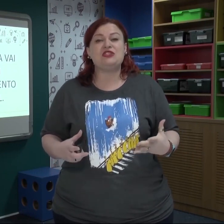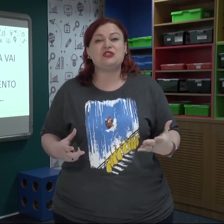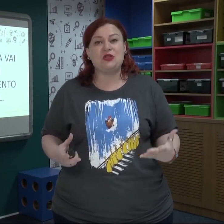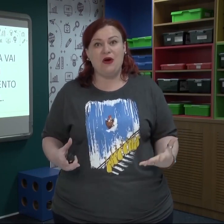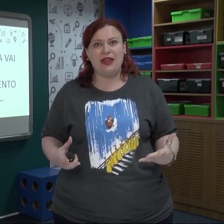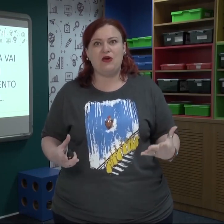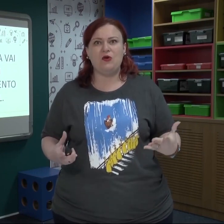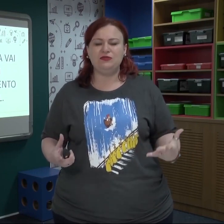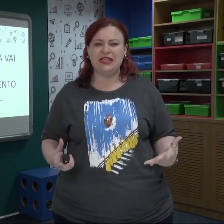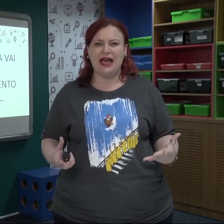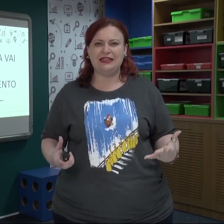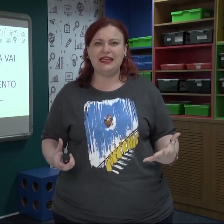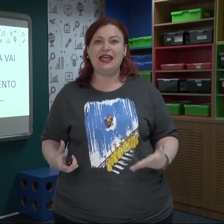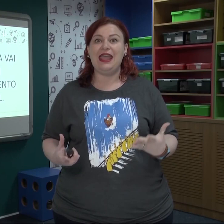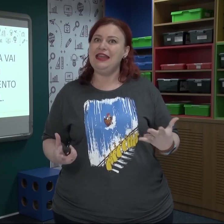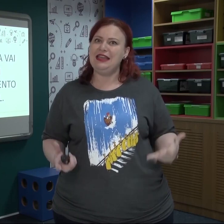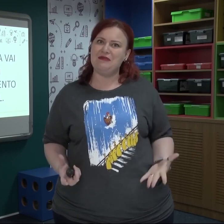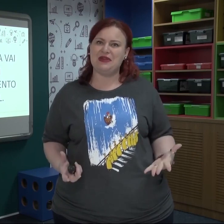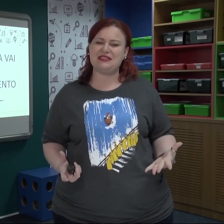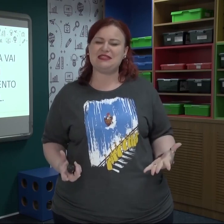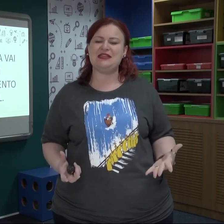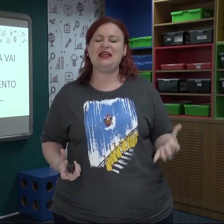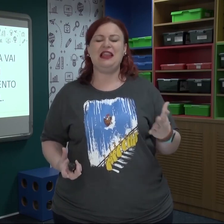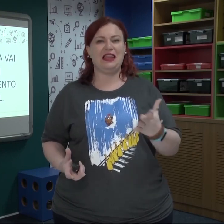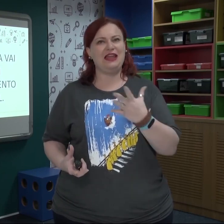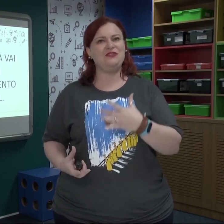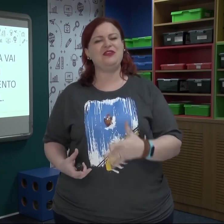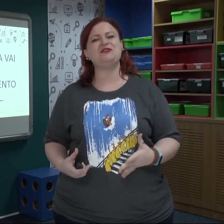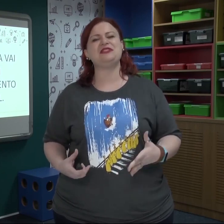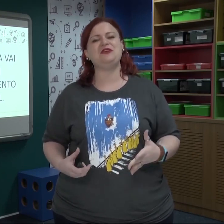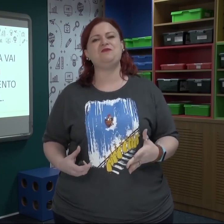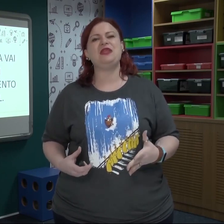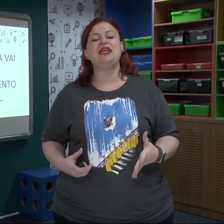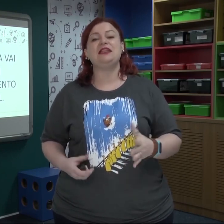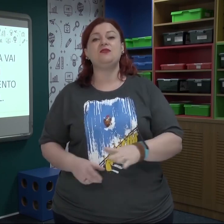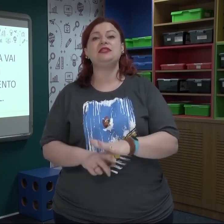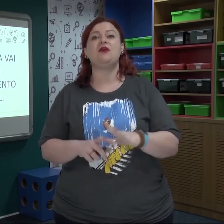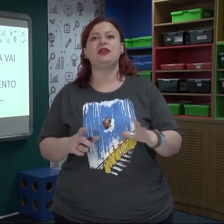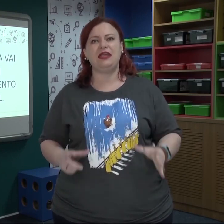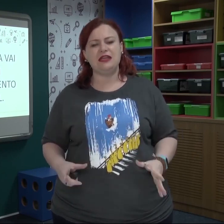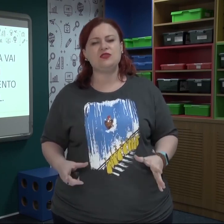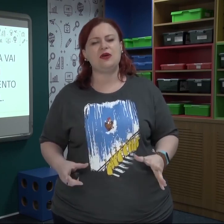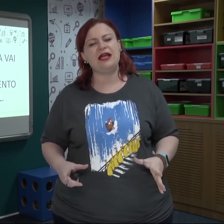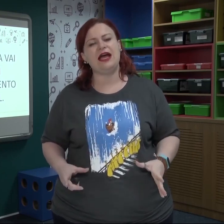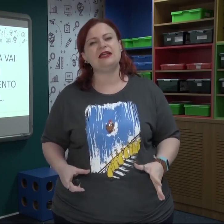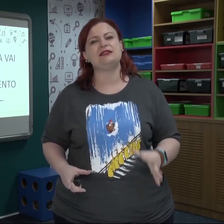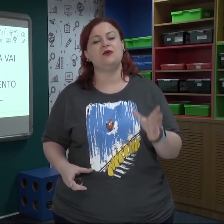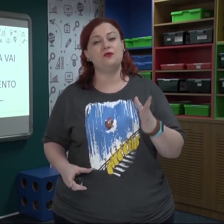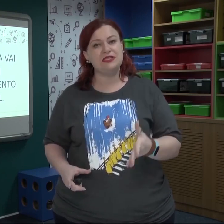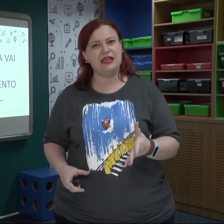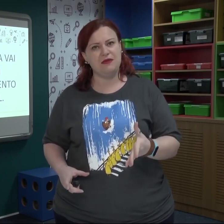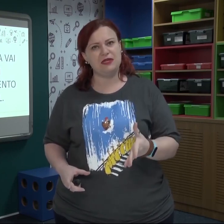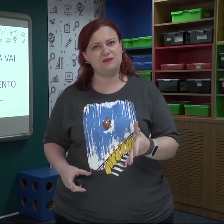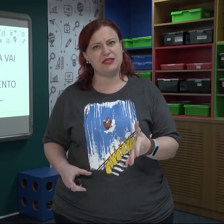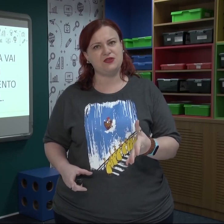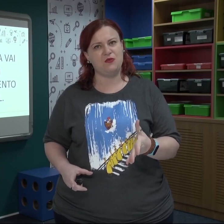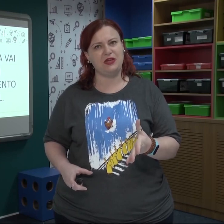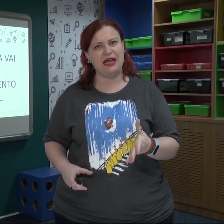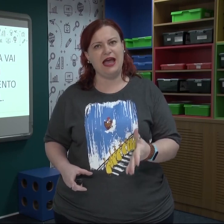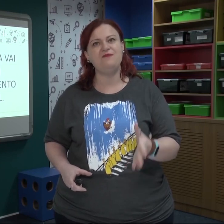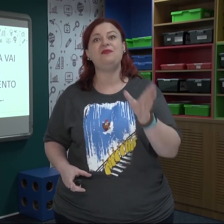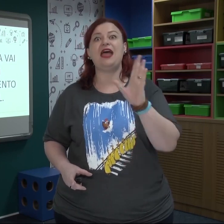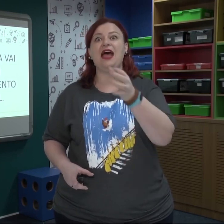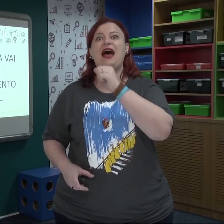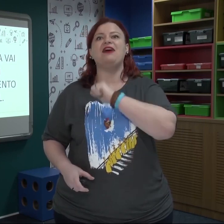ter uma história contada em Libras, lá no finalzinho. Então, se alguém na sua casa usa Libras para